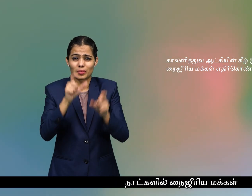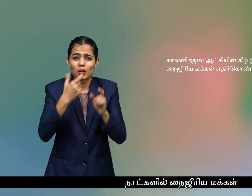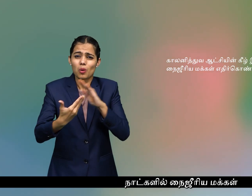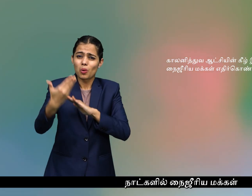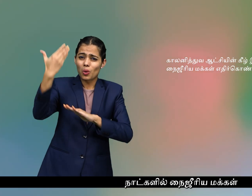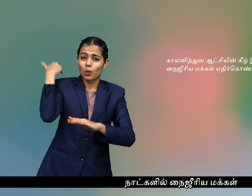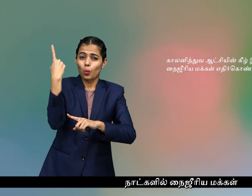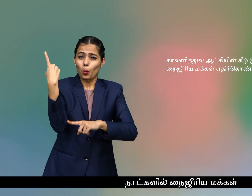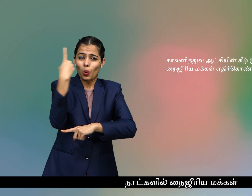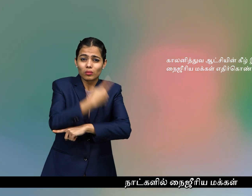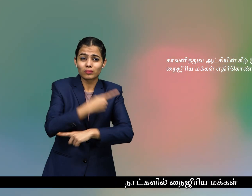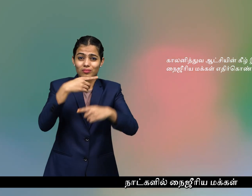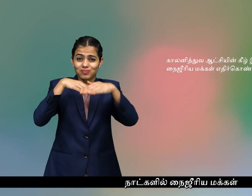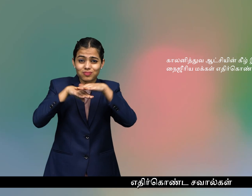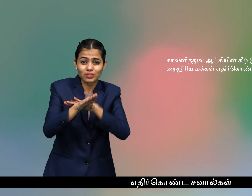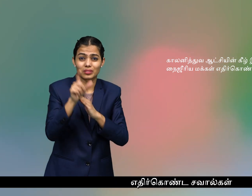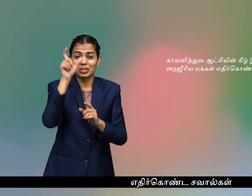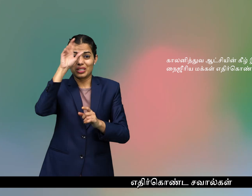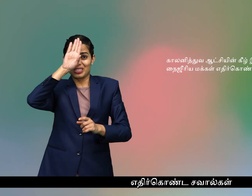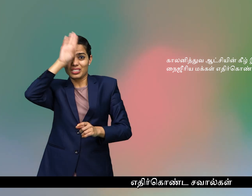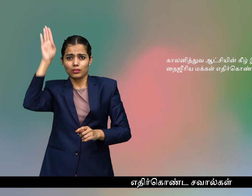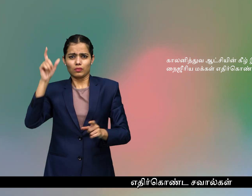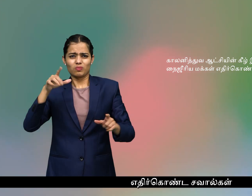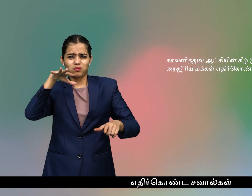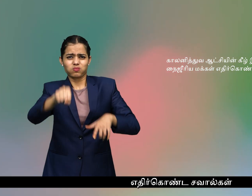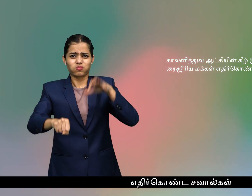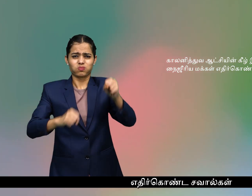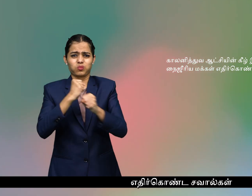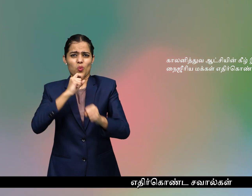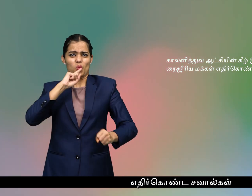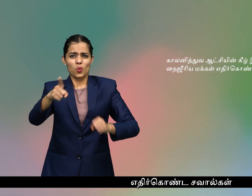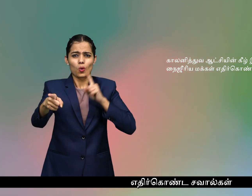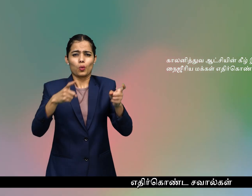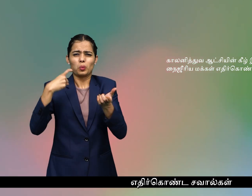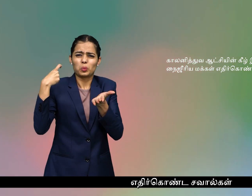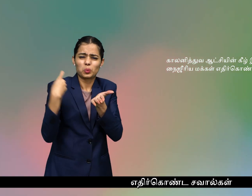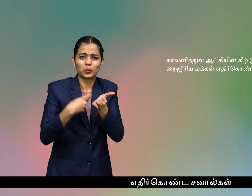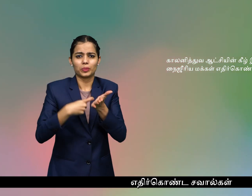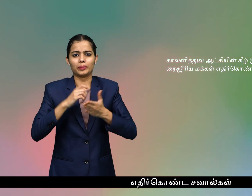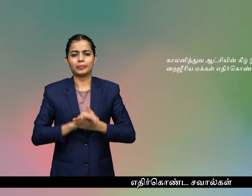அந்த நாட்களில் நைஜீரிய மக்கள் எதிர்கொண்ட சவால்கள்.